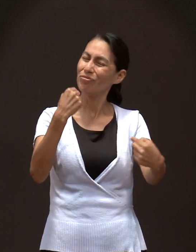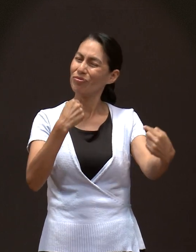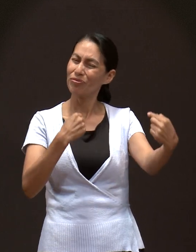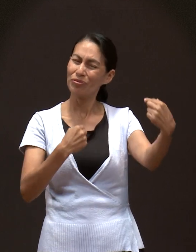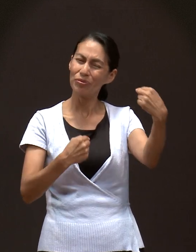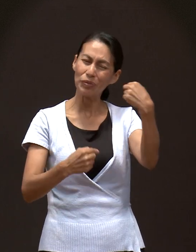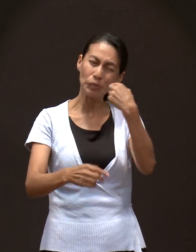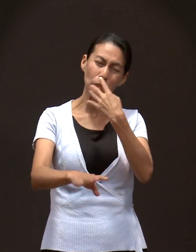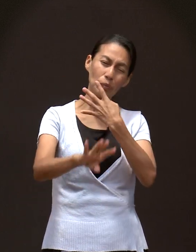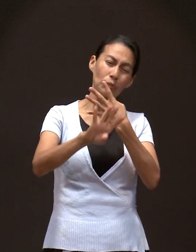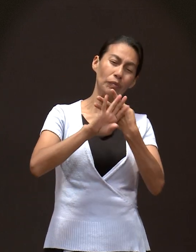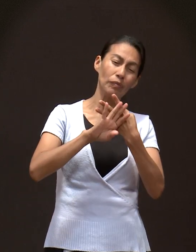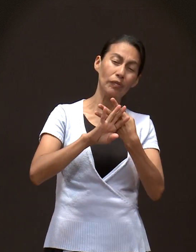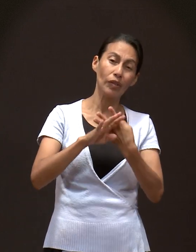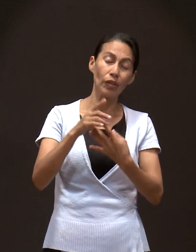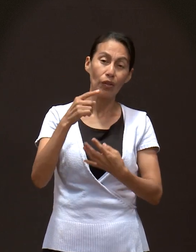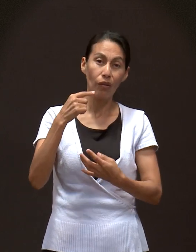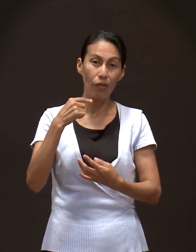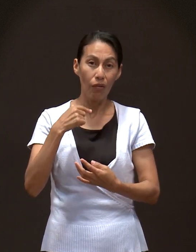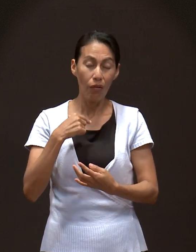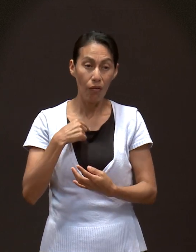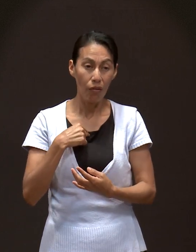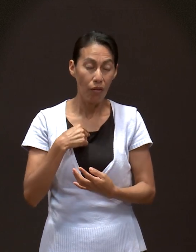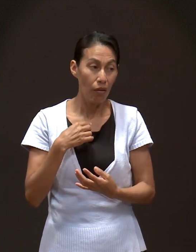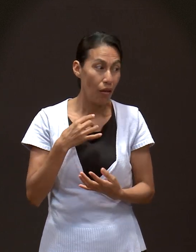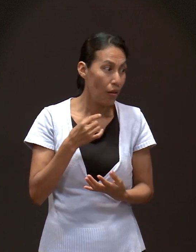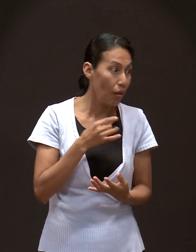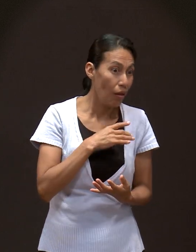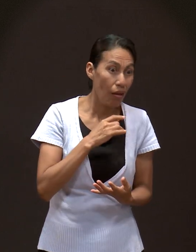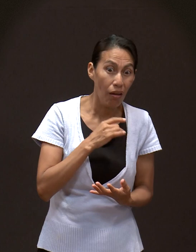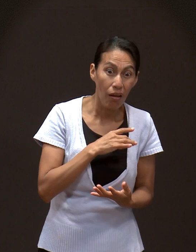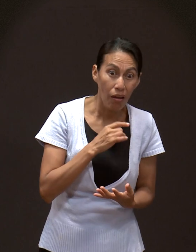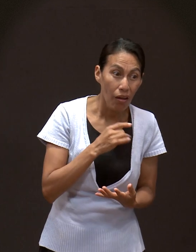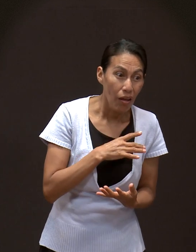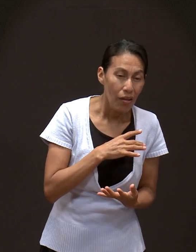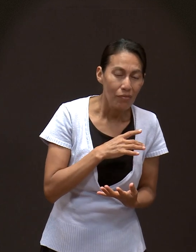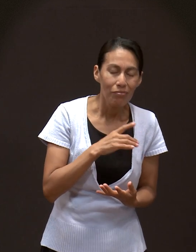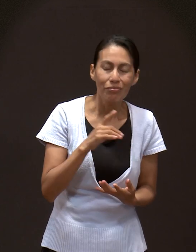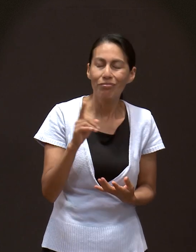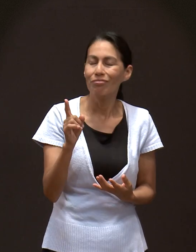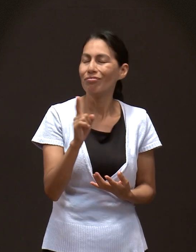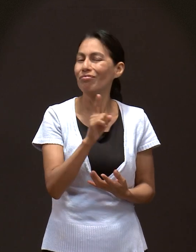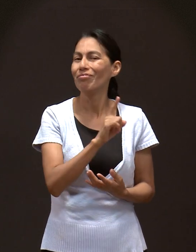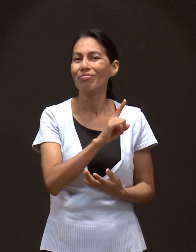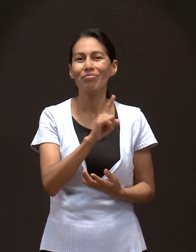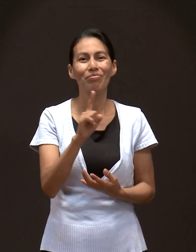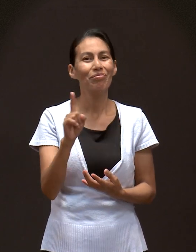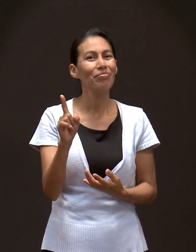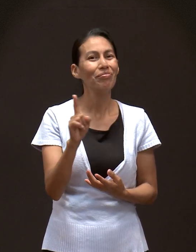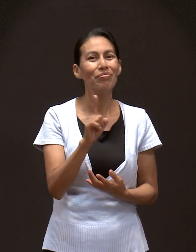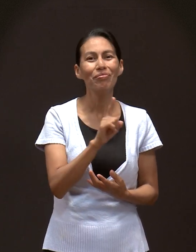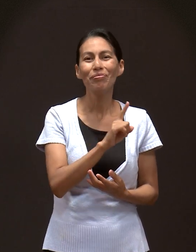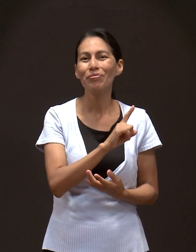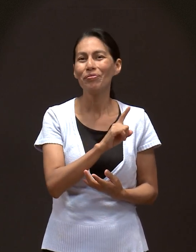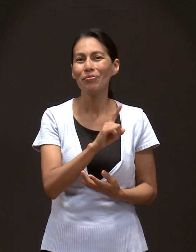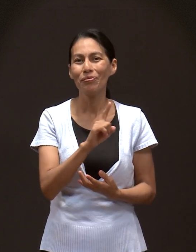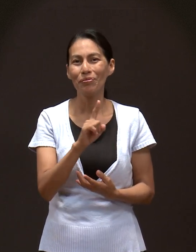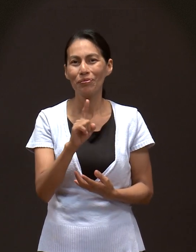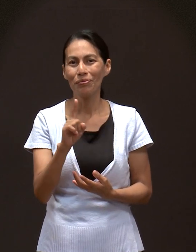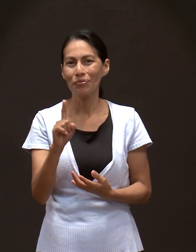temorizarme.